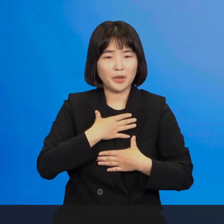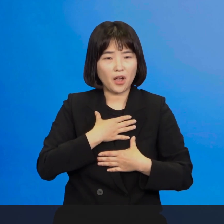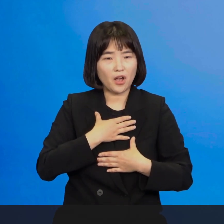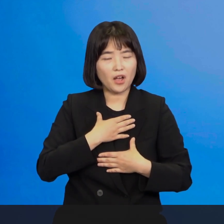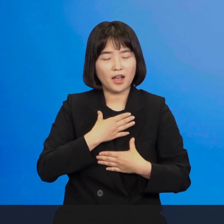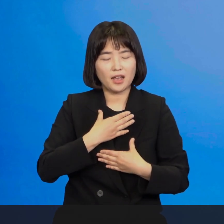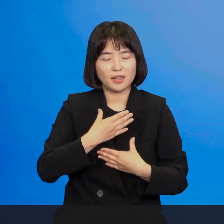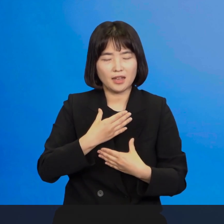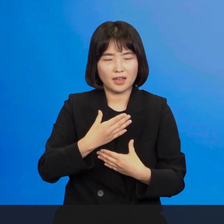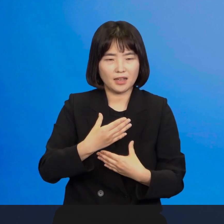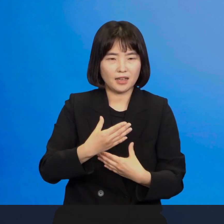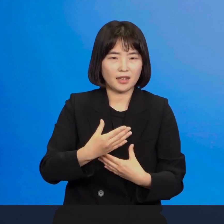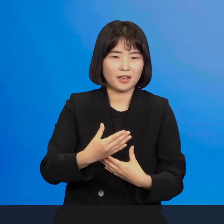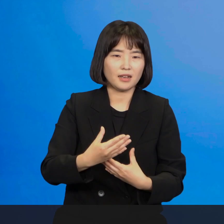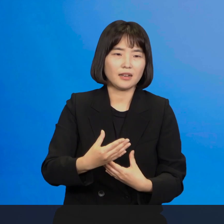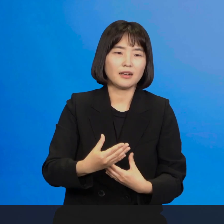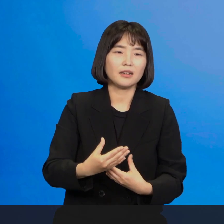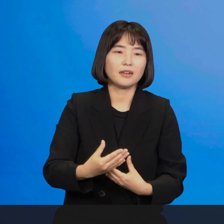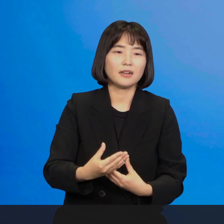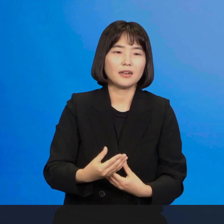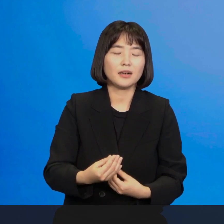주어지는